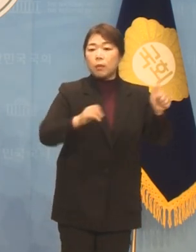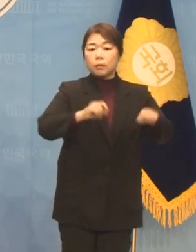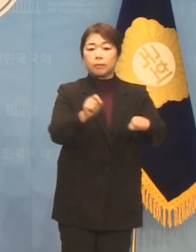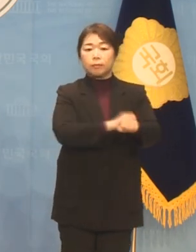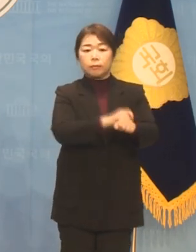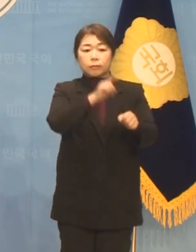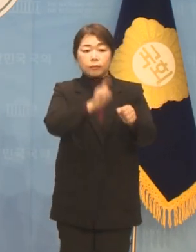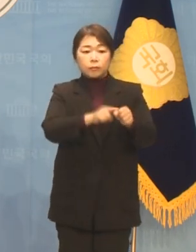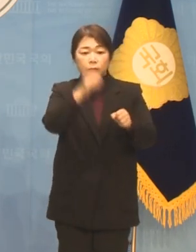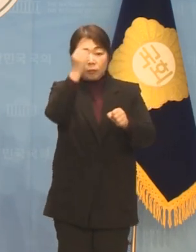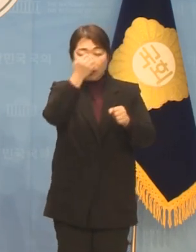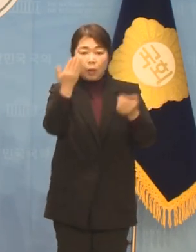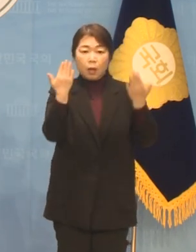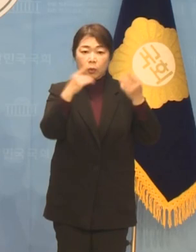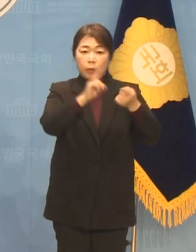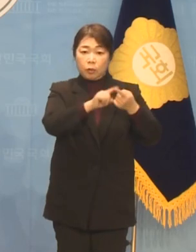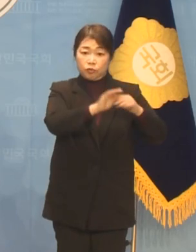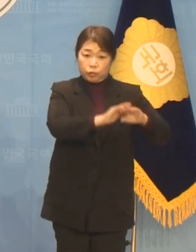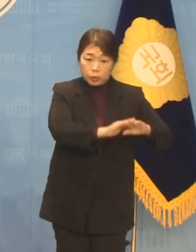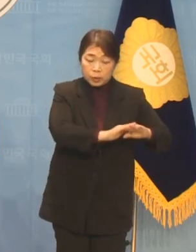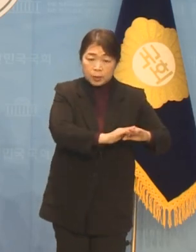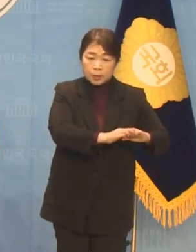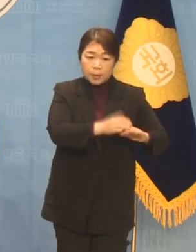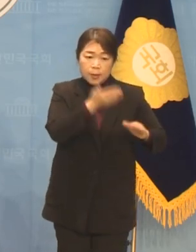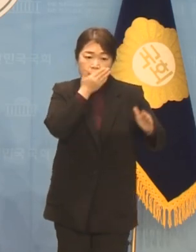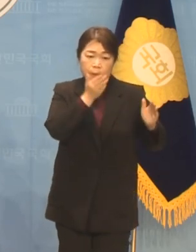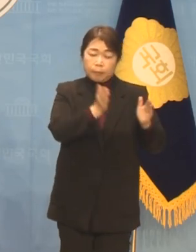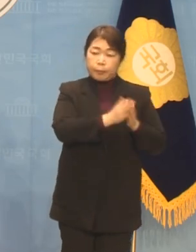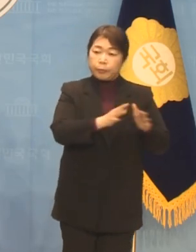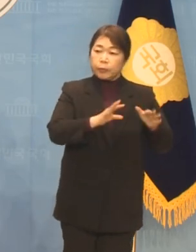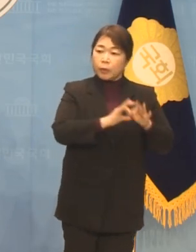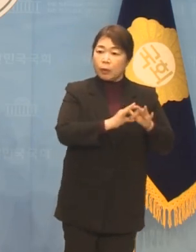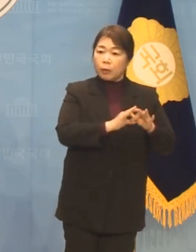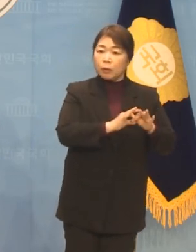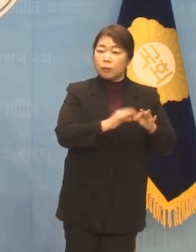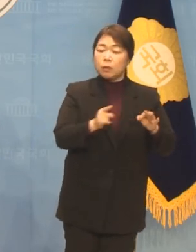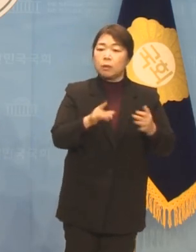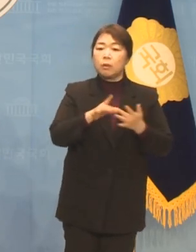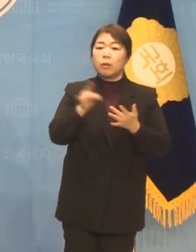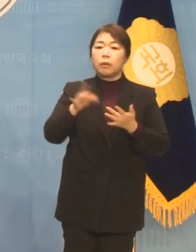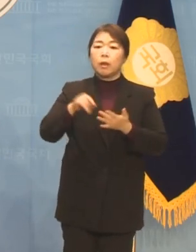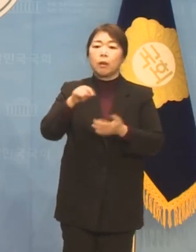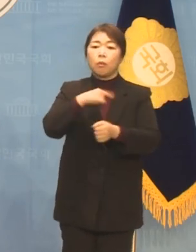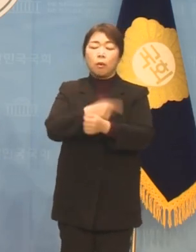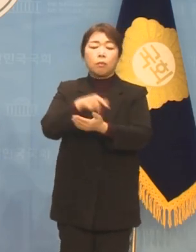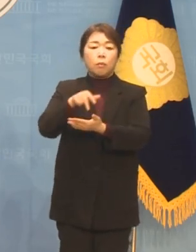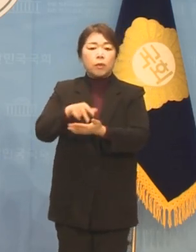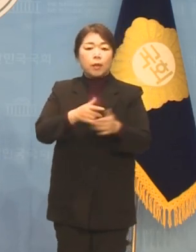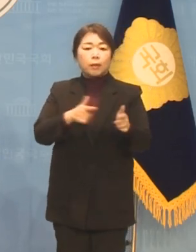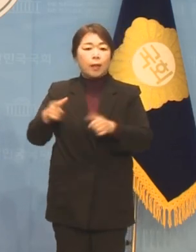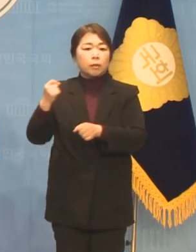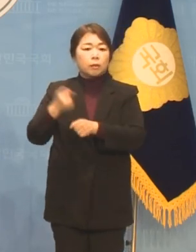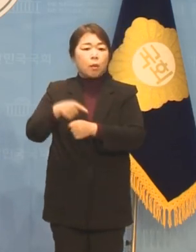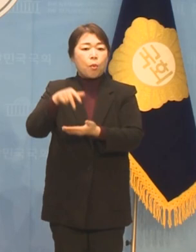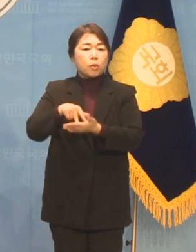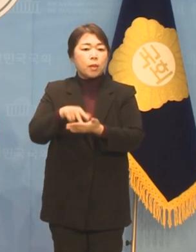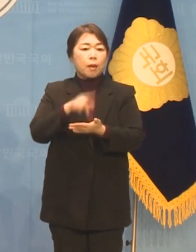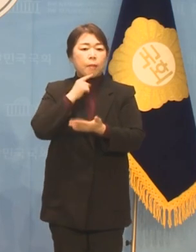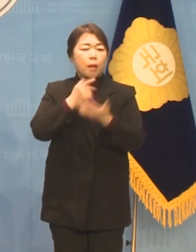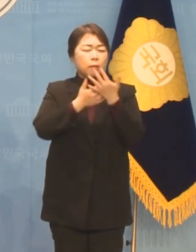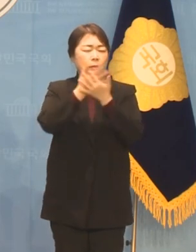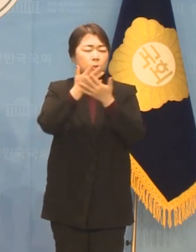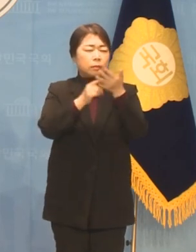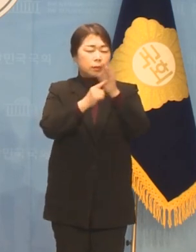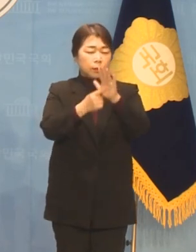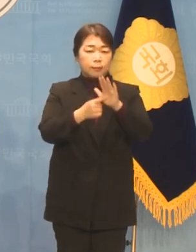학교를 유지하려는 이들이 금과 억조로 여기는 선택권 보장, 다양성 보장이라는 공허한 말만